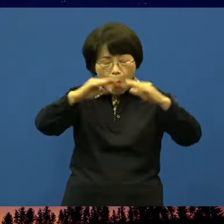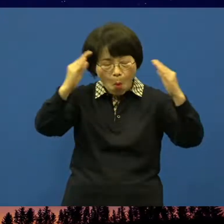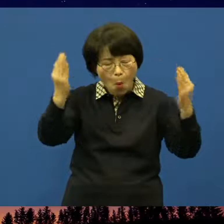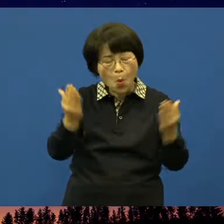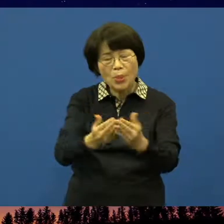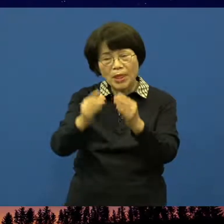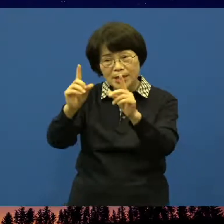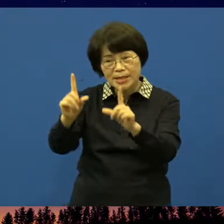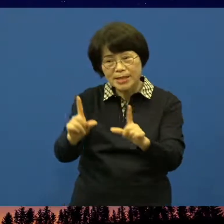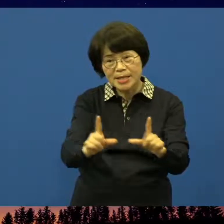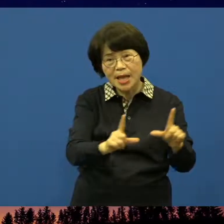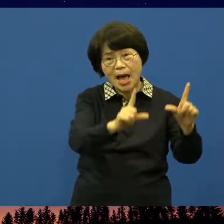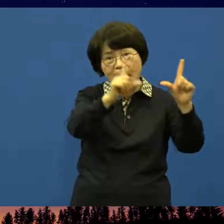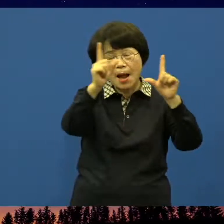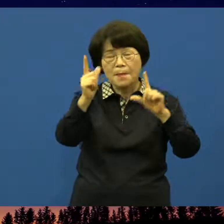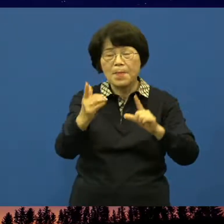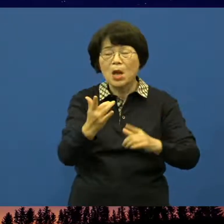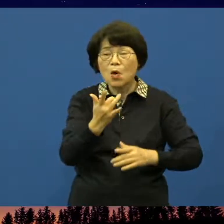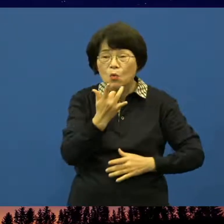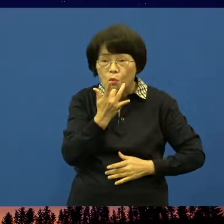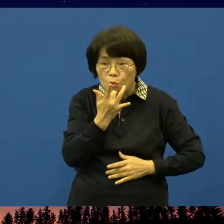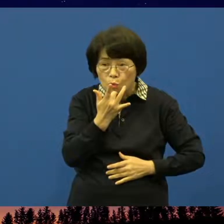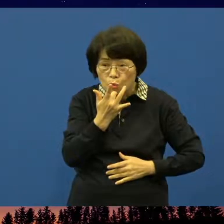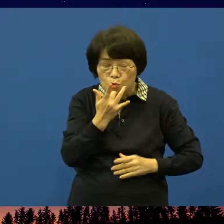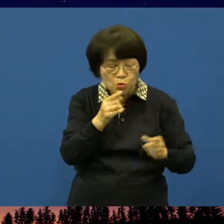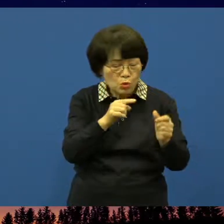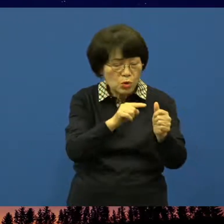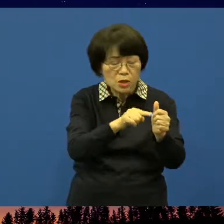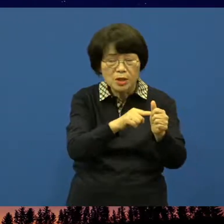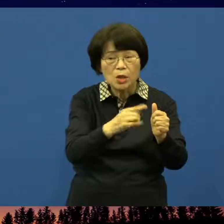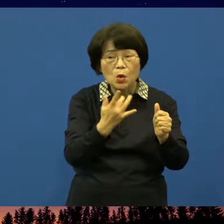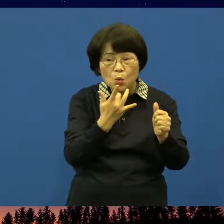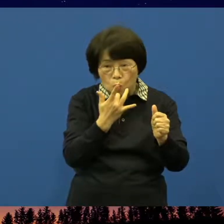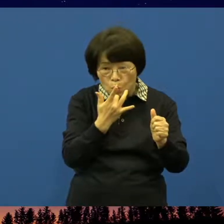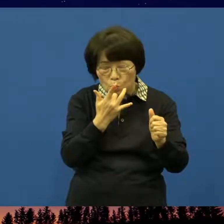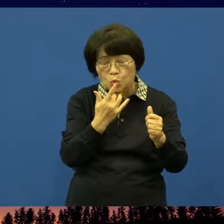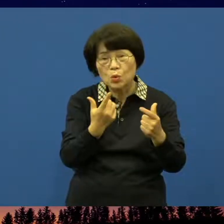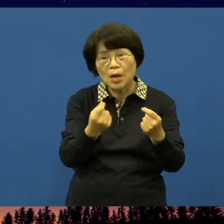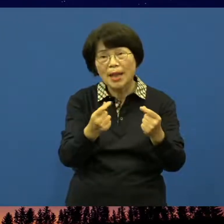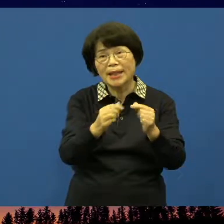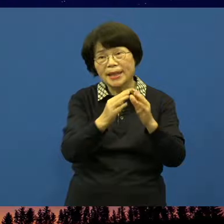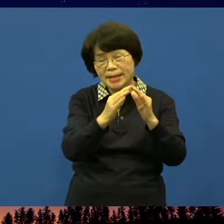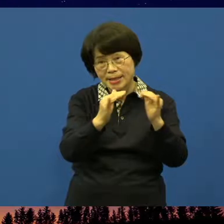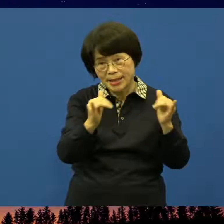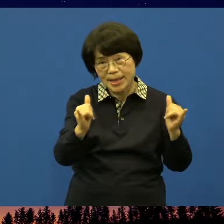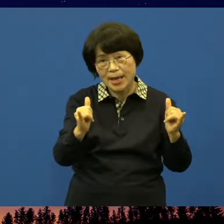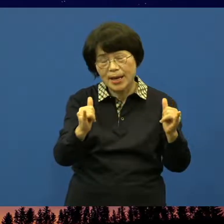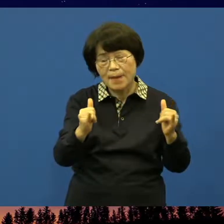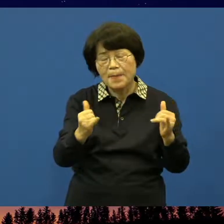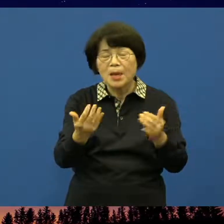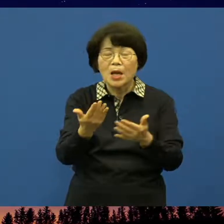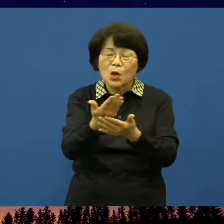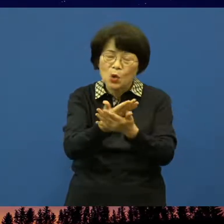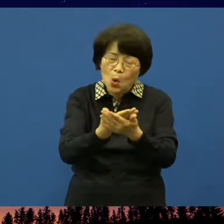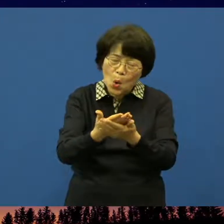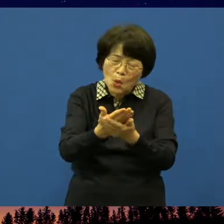그 우주가 한 사람이 우주의 우주, 그가 나에게 오고, 그 사람과 교제가